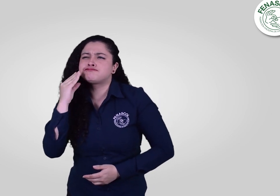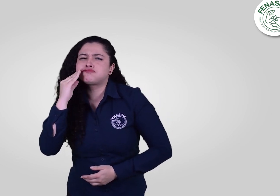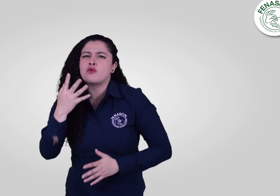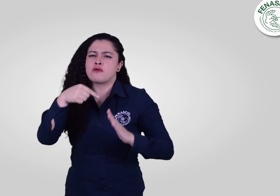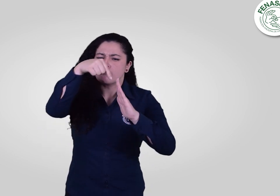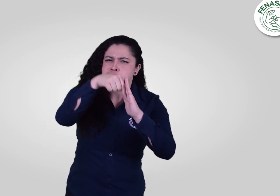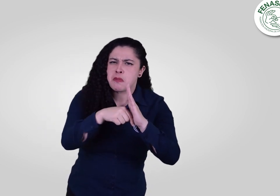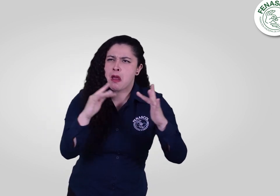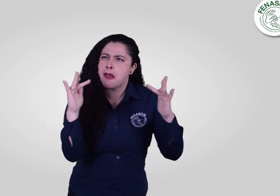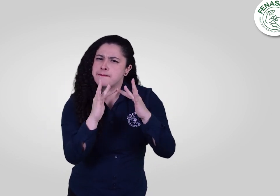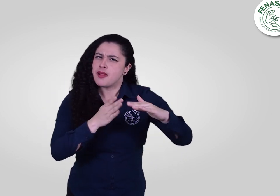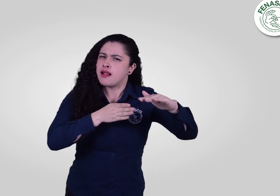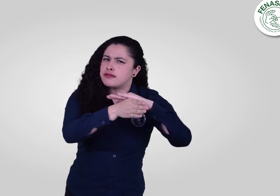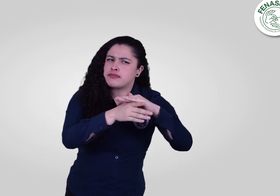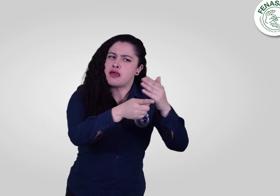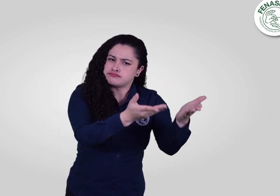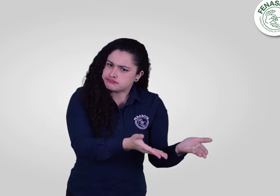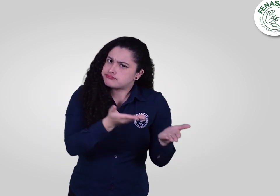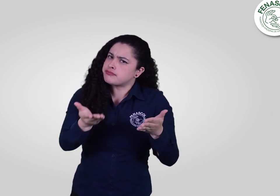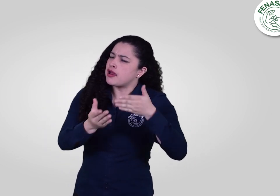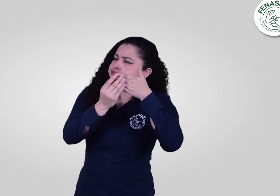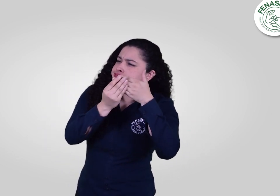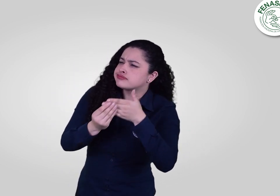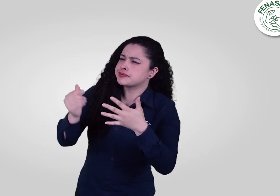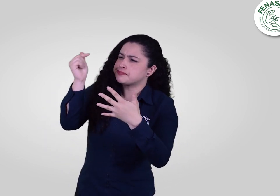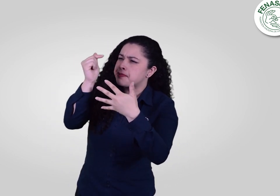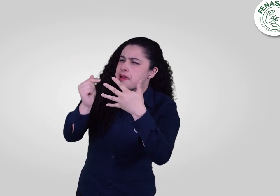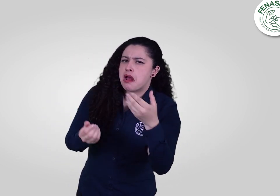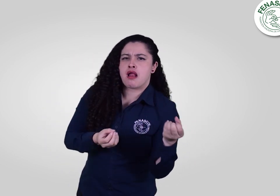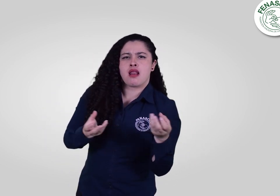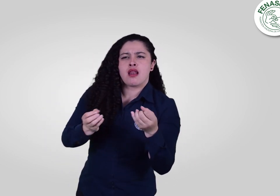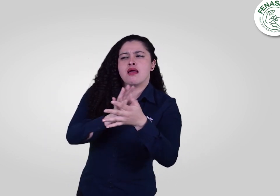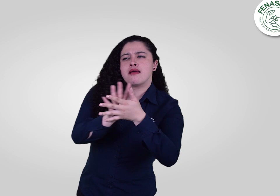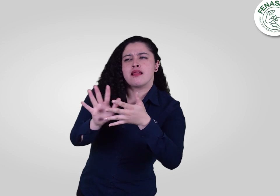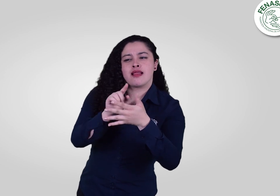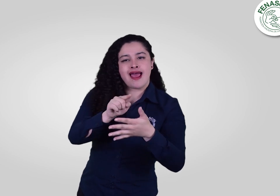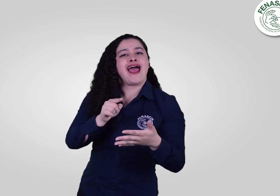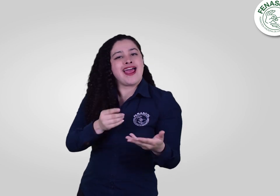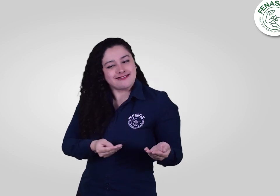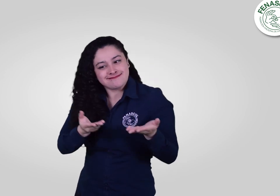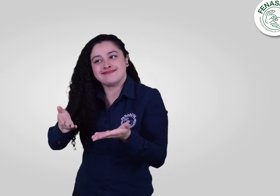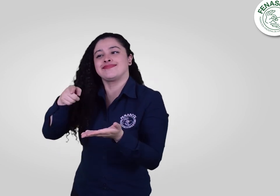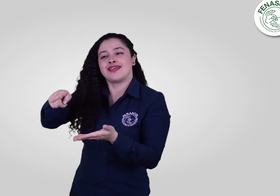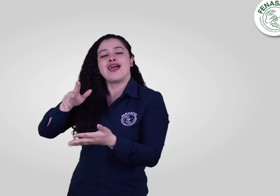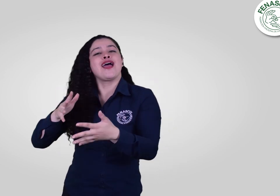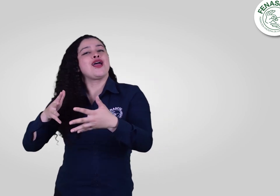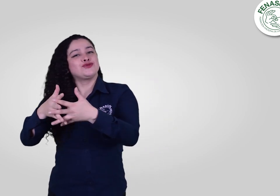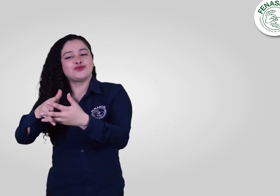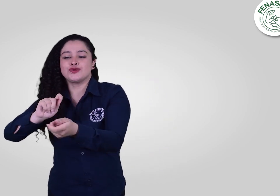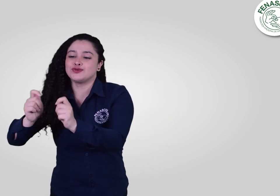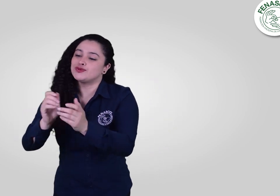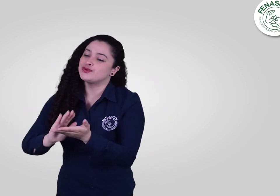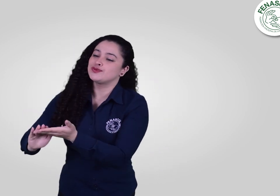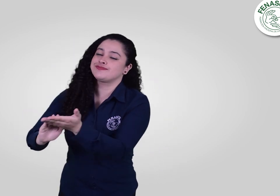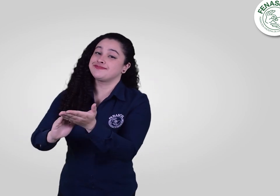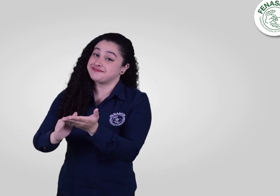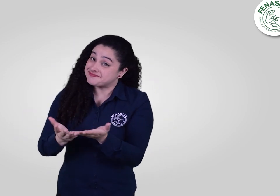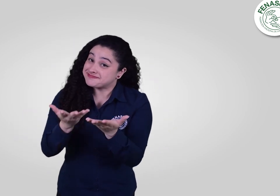dado su conocimiento en la materia podrán orientar y o asesorar la implementación de este tipo de